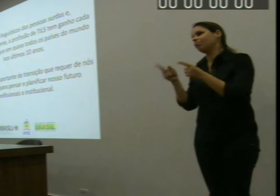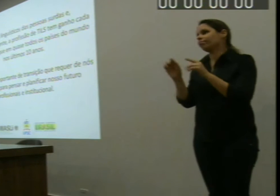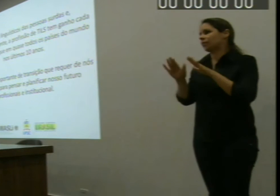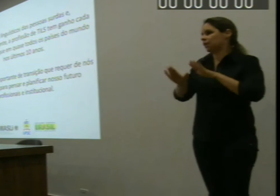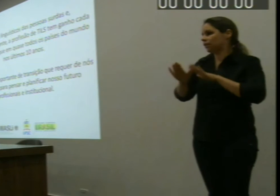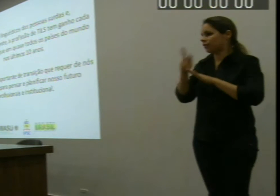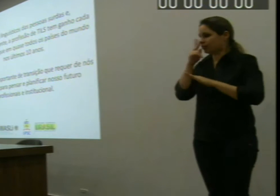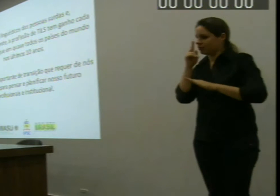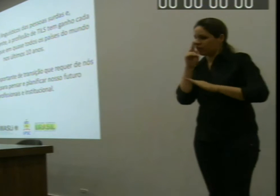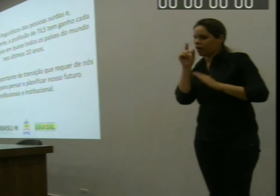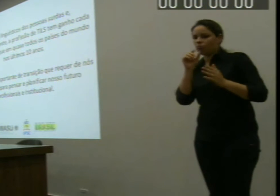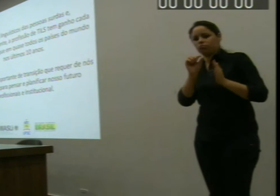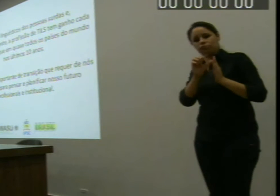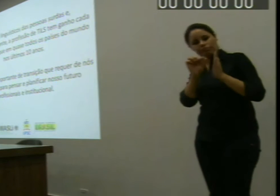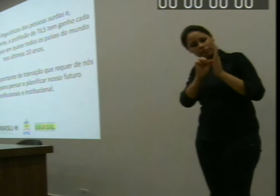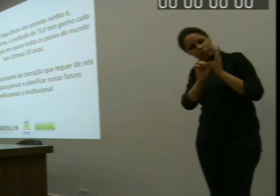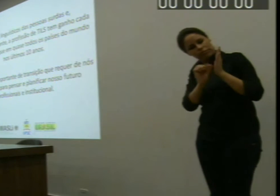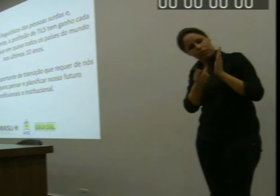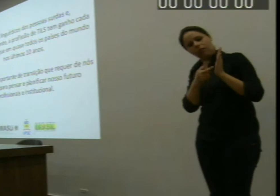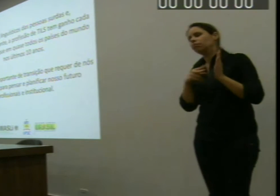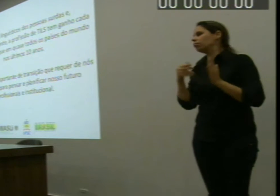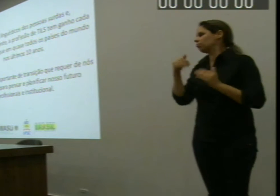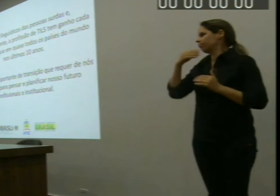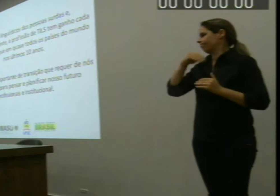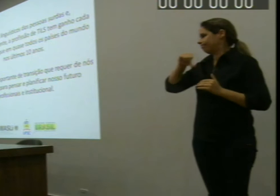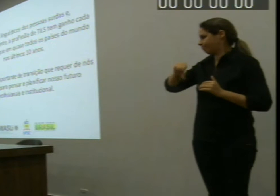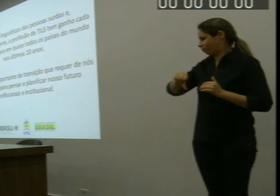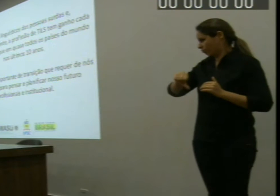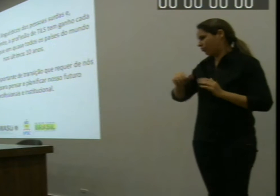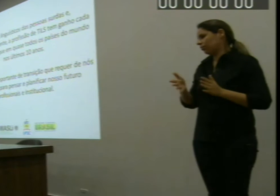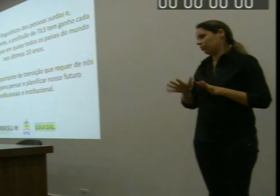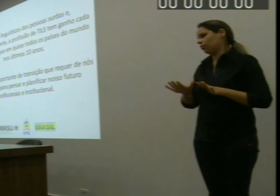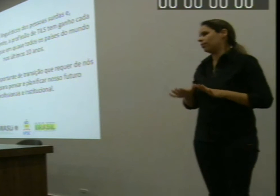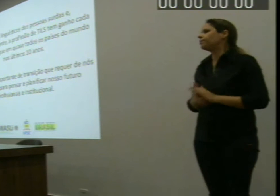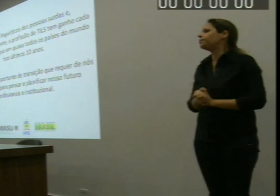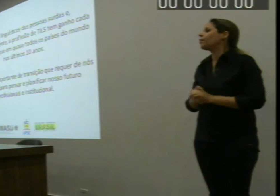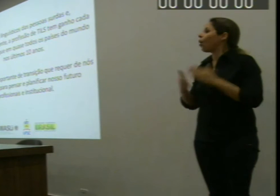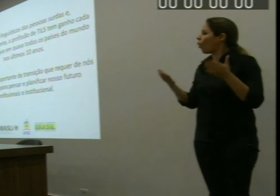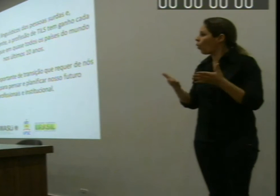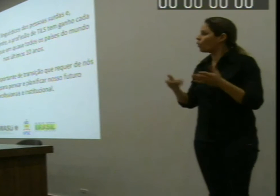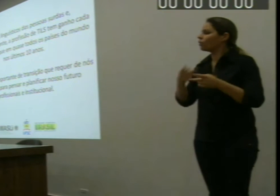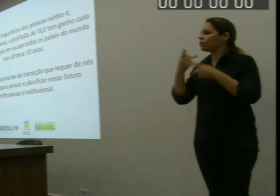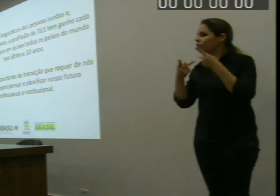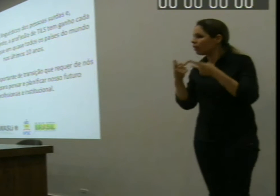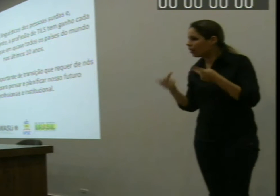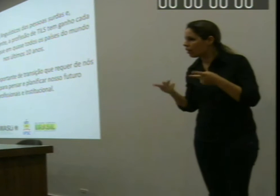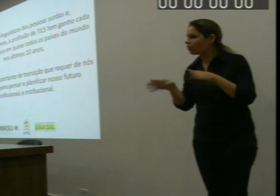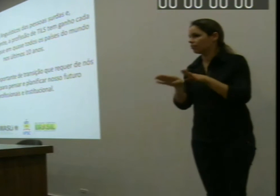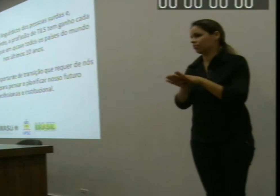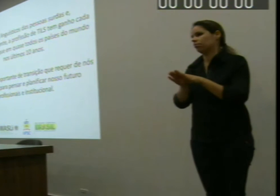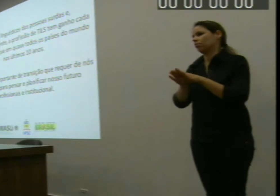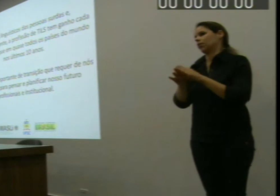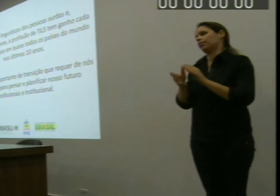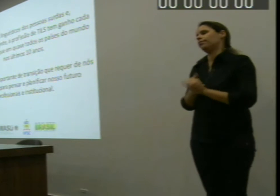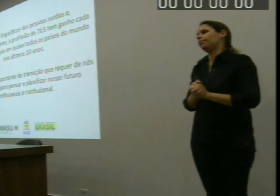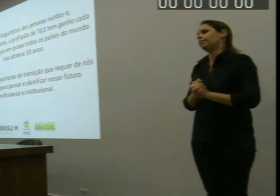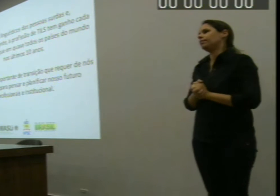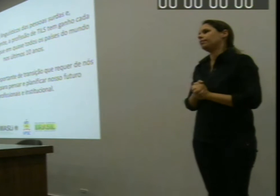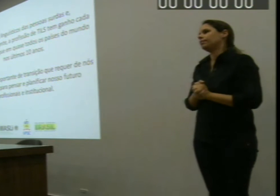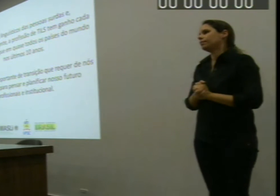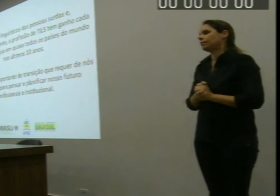a de agora com tudo isso que tá colocado e com algumas eh novas perspectivas também que já estão